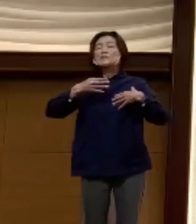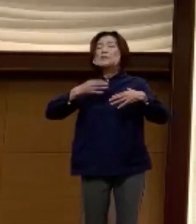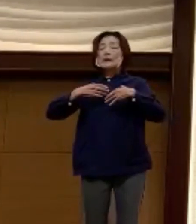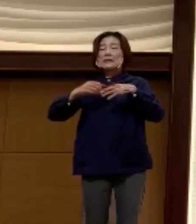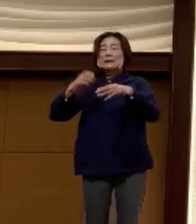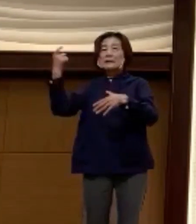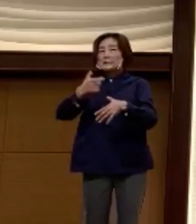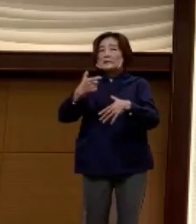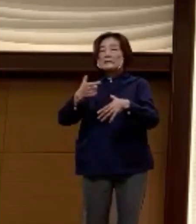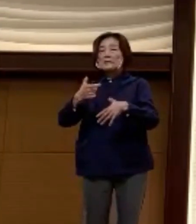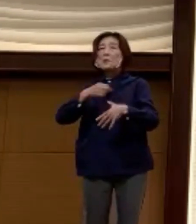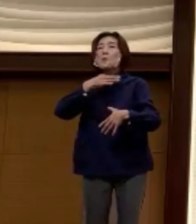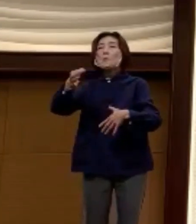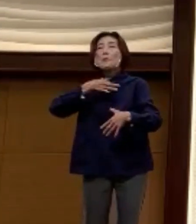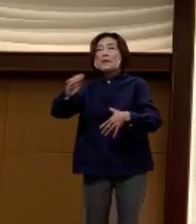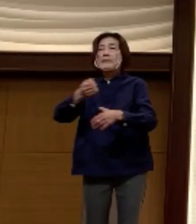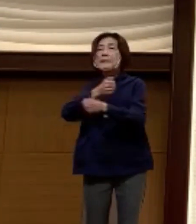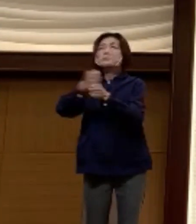声が出ないんですね。